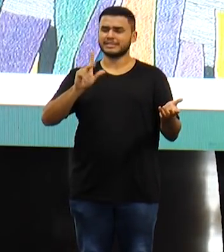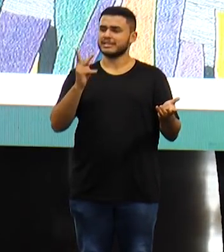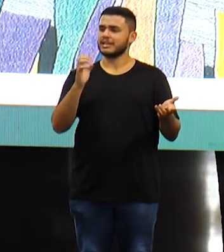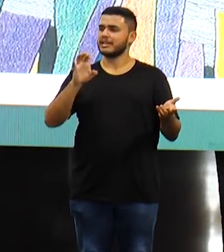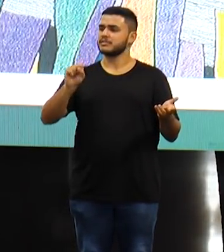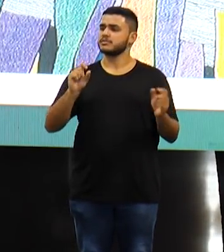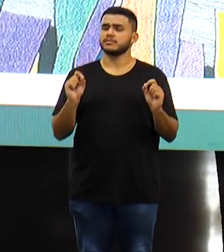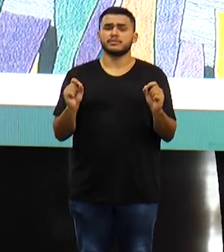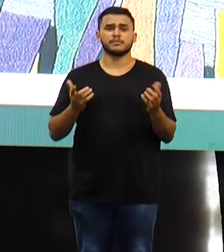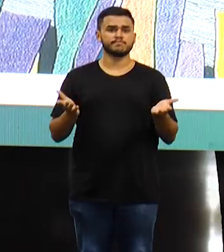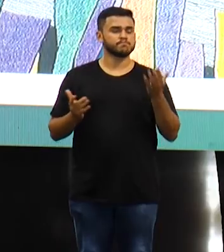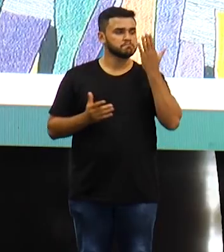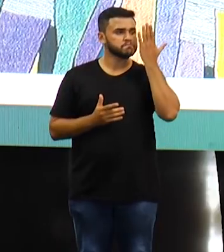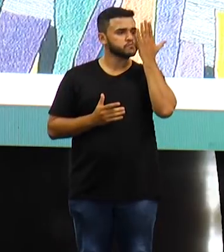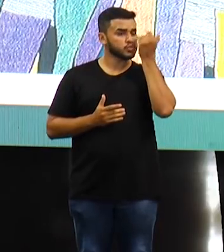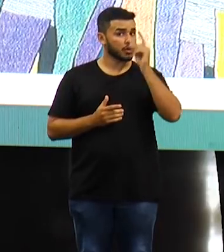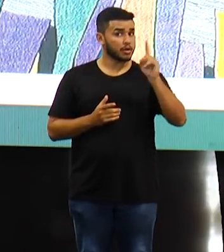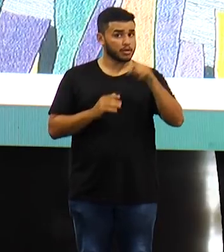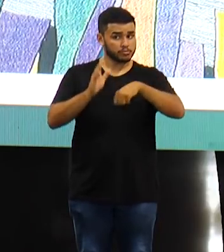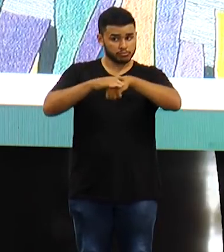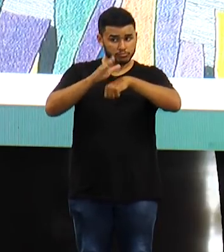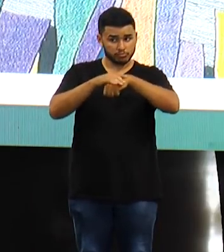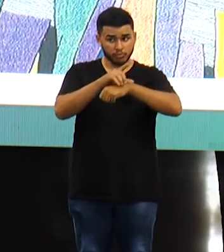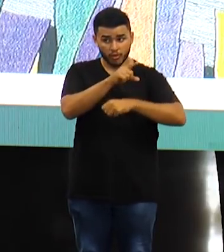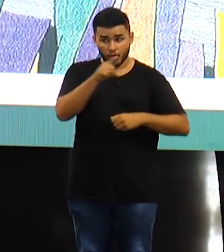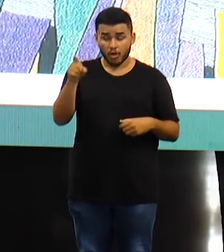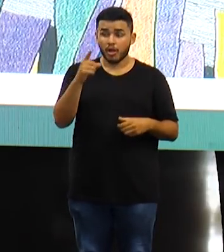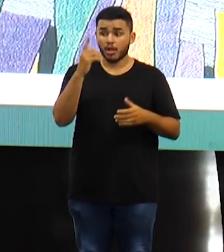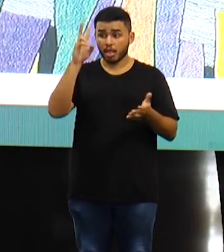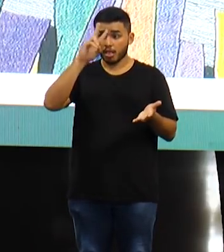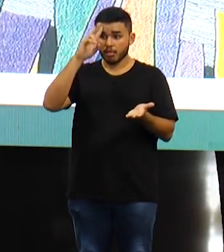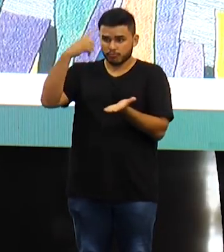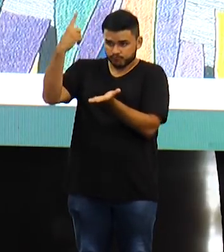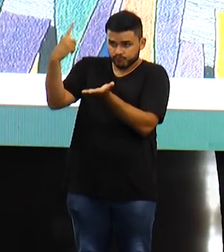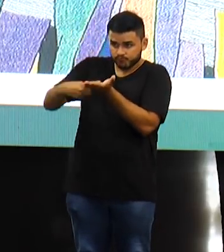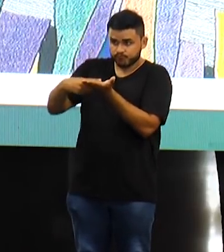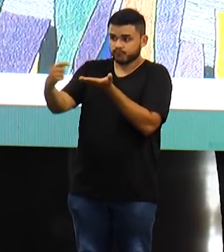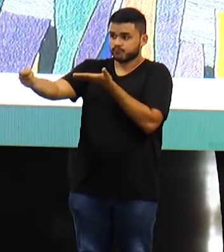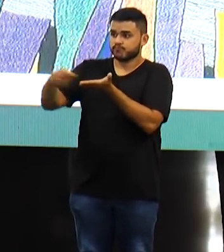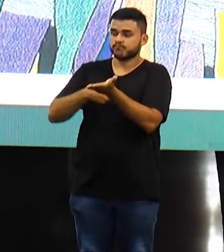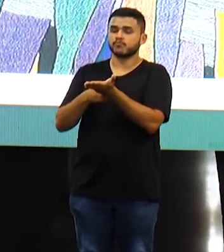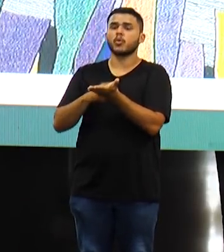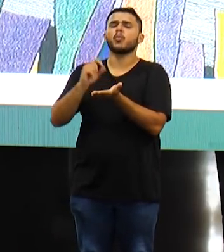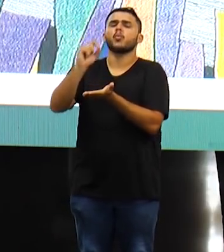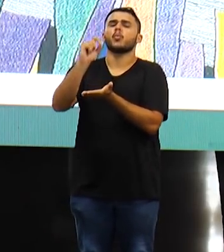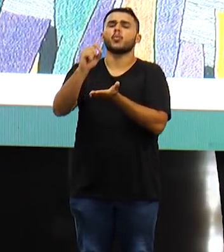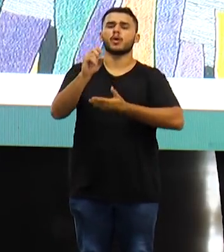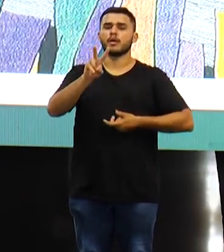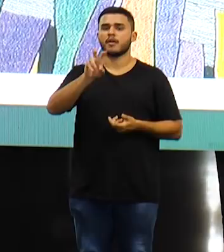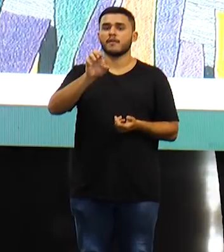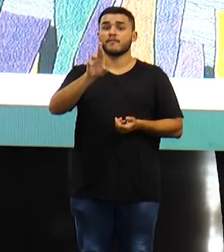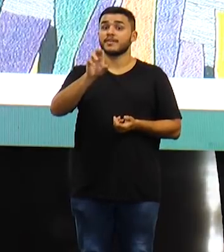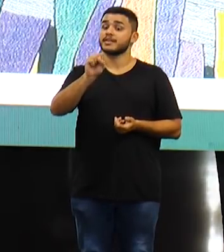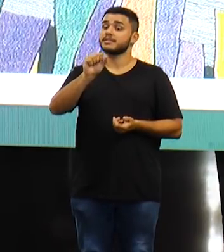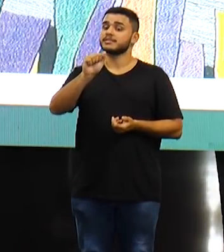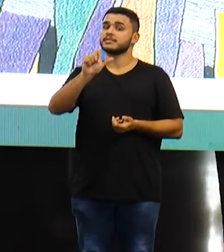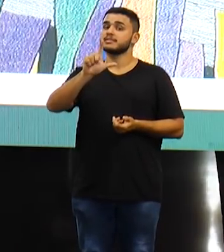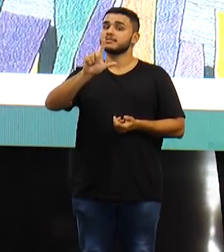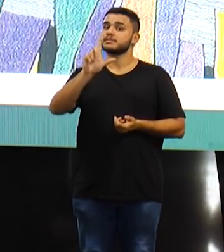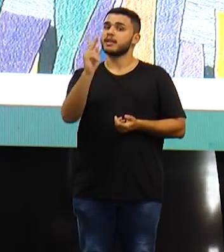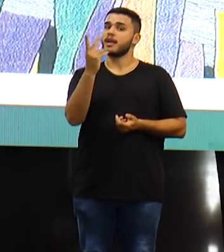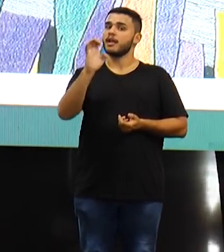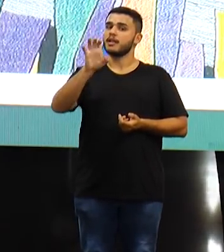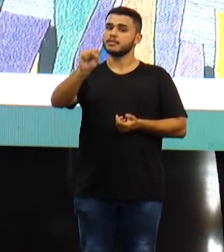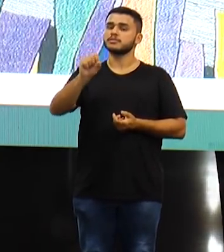lembrar em casa. O Tratado de Versalhes, ele é assinado em 1919, é o tratado que